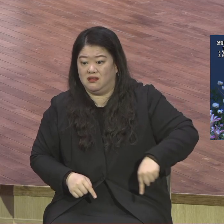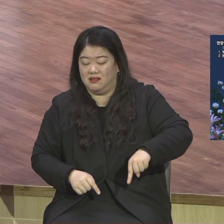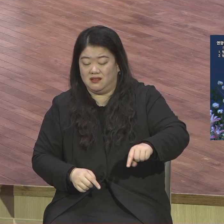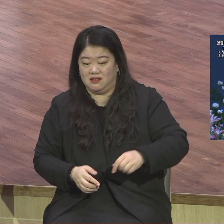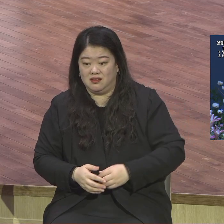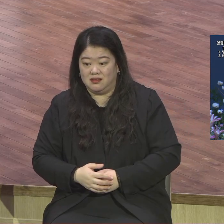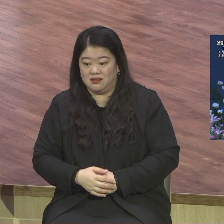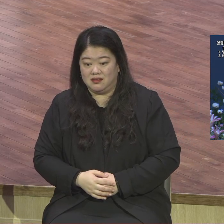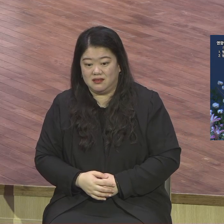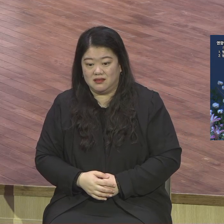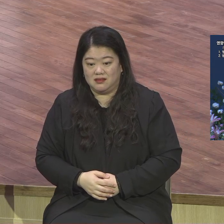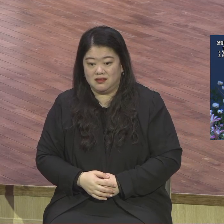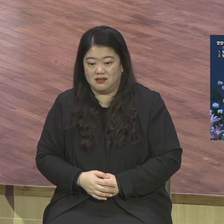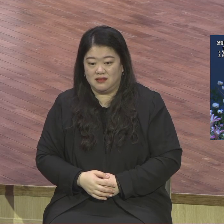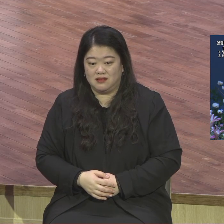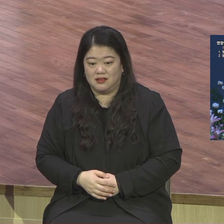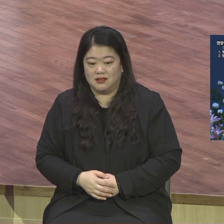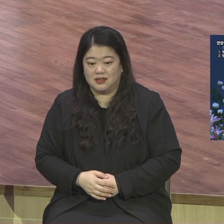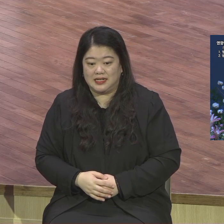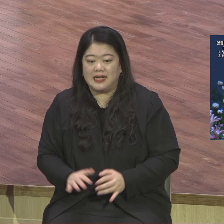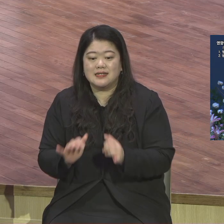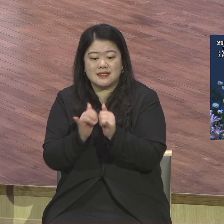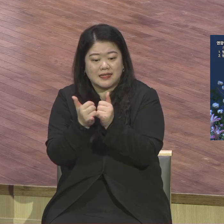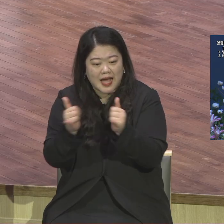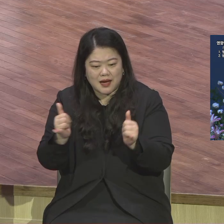하여튼 성령의 사람의 특징이 뭐냐면요.